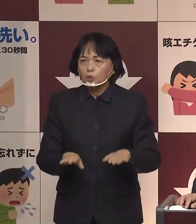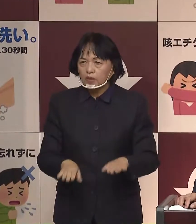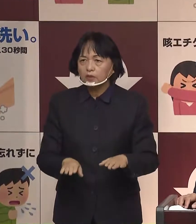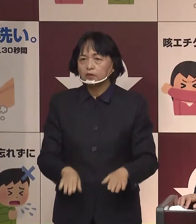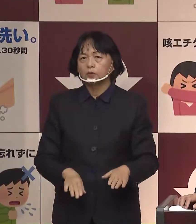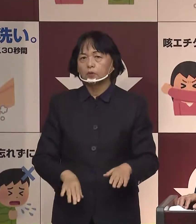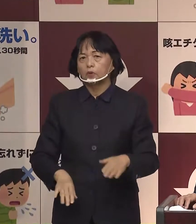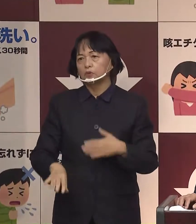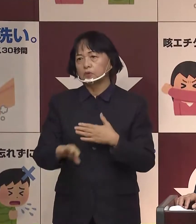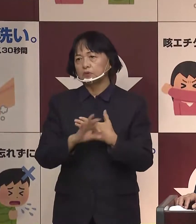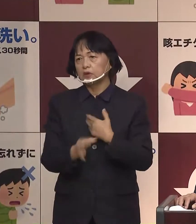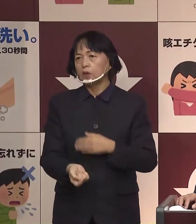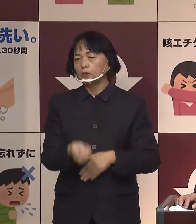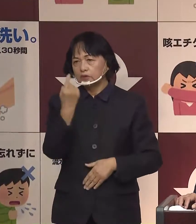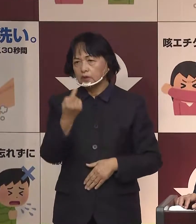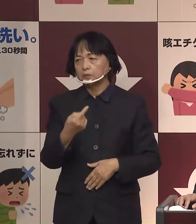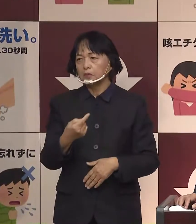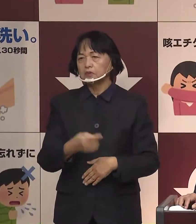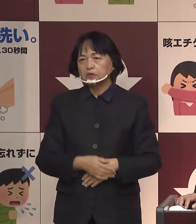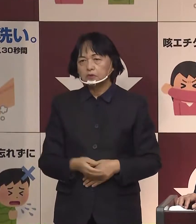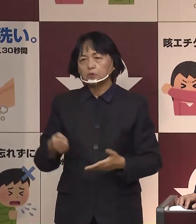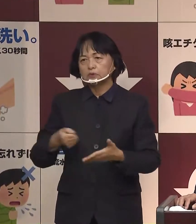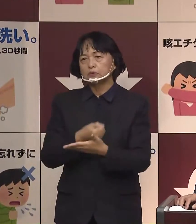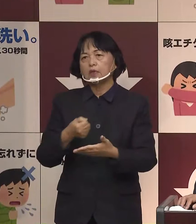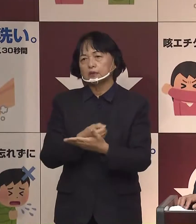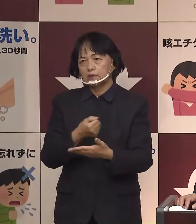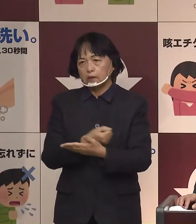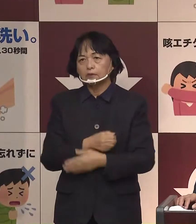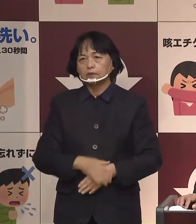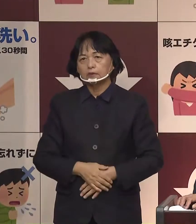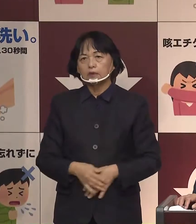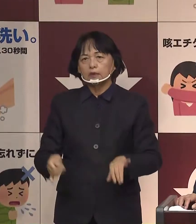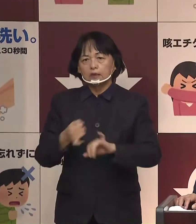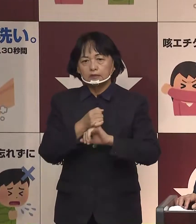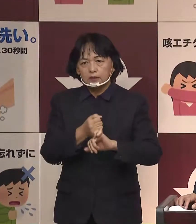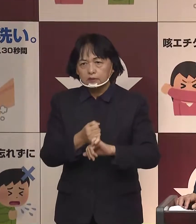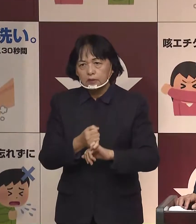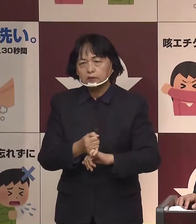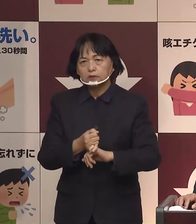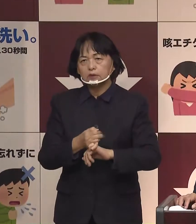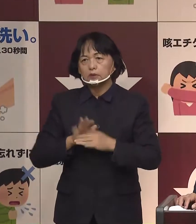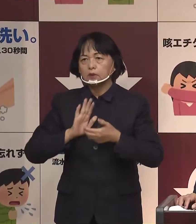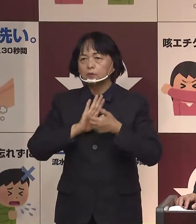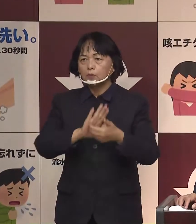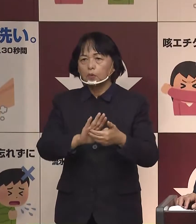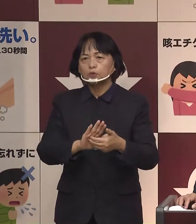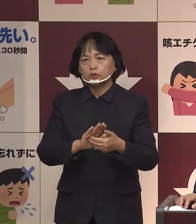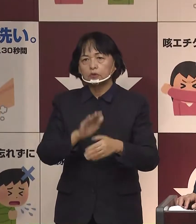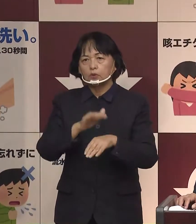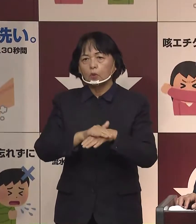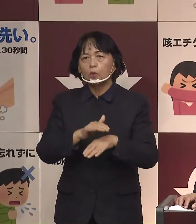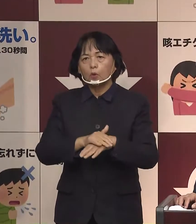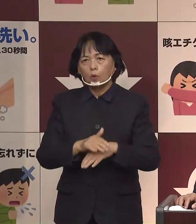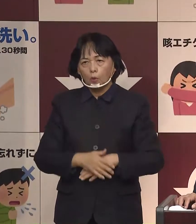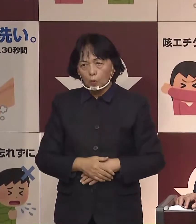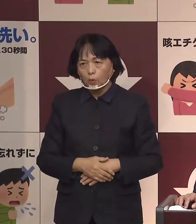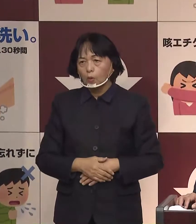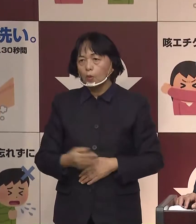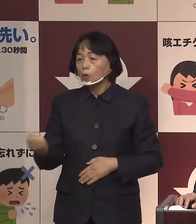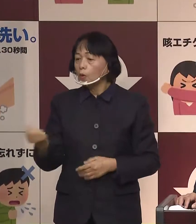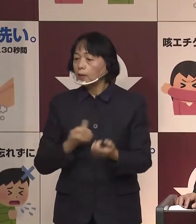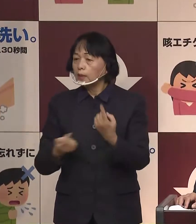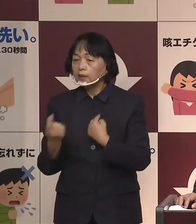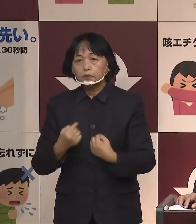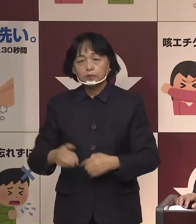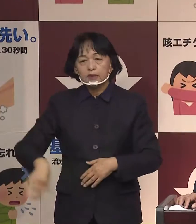なことだと思いますし、ぜひですね、感染防止対策、お店の方もですね、それから利用される方々もぜひ徹底してですね、い